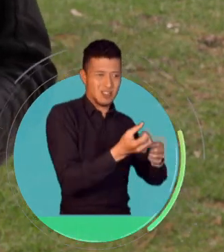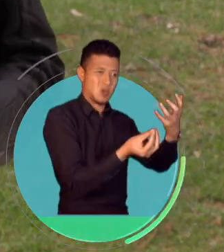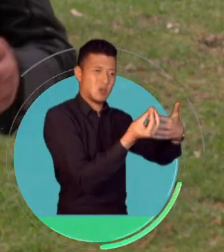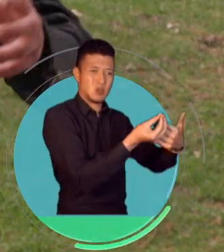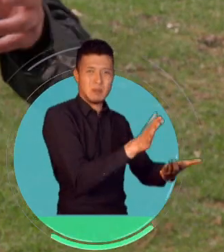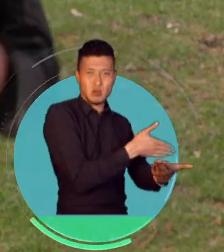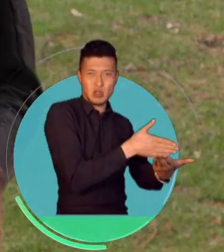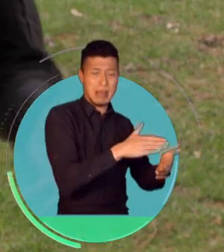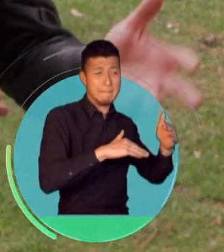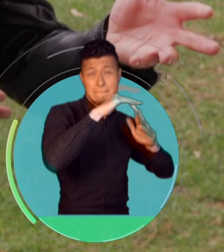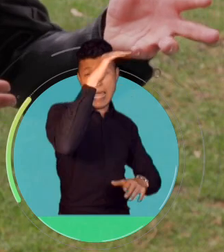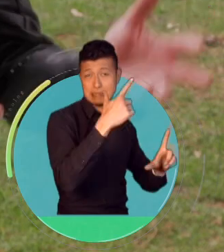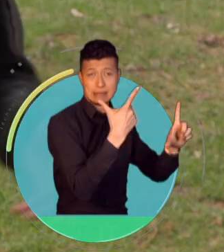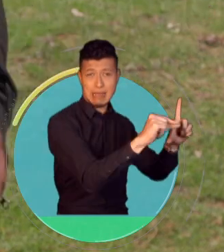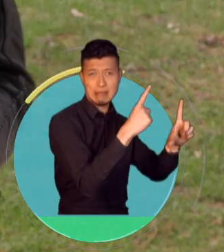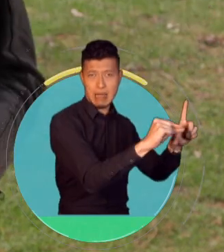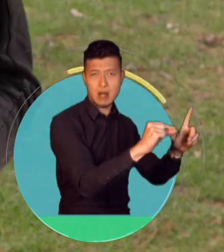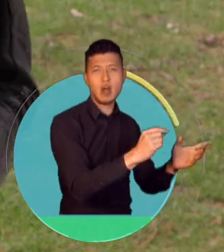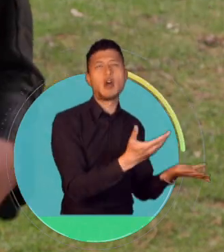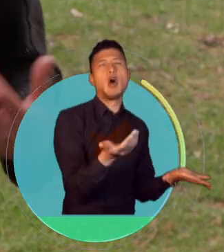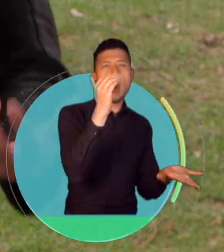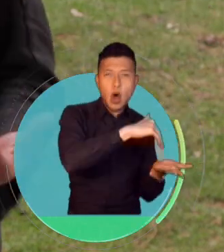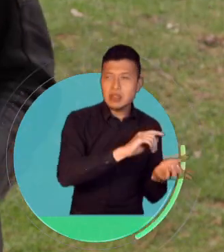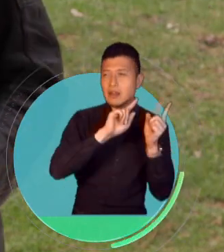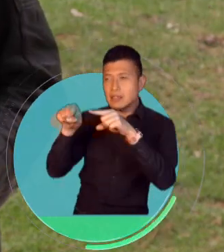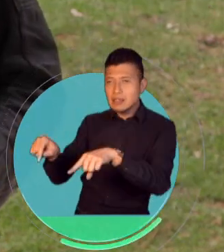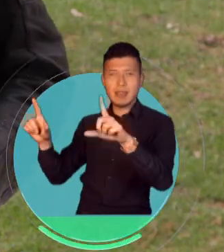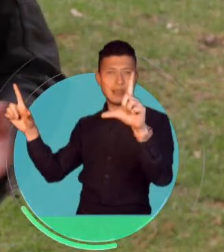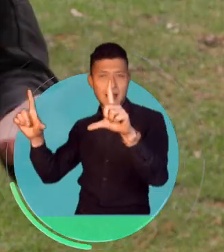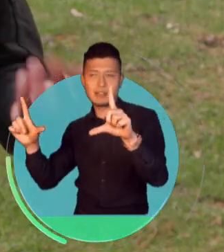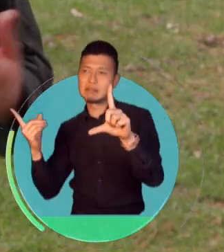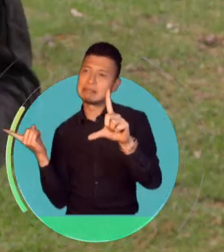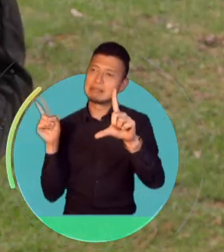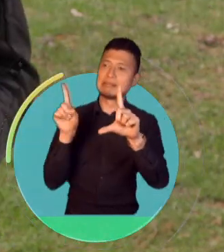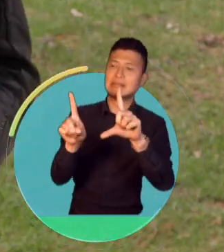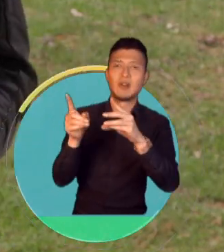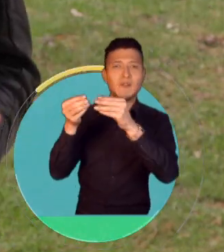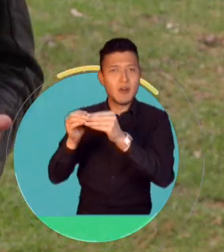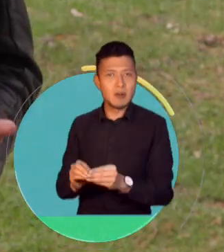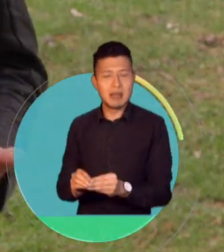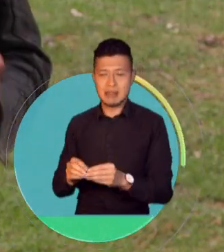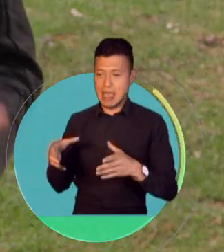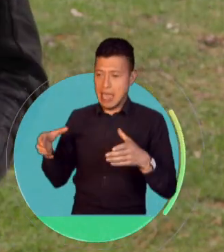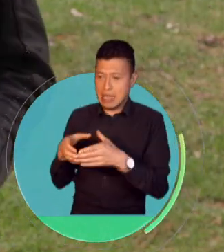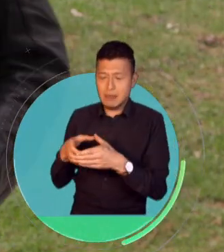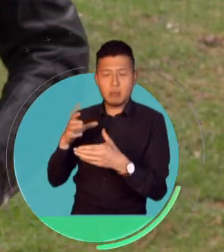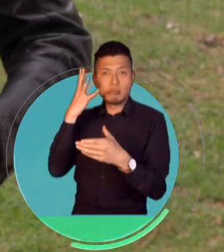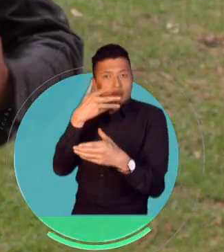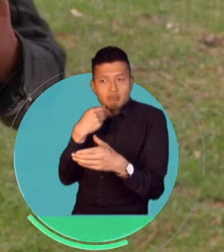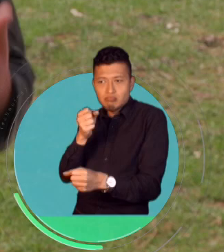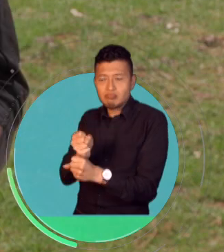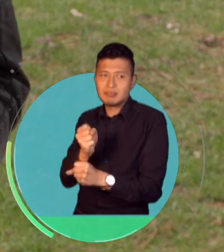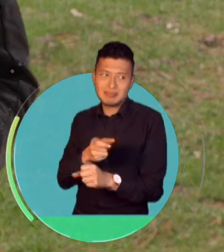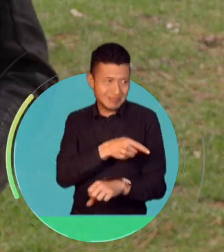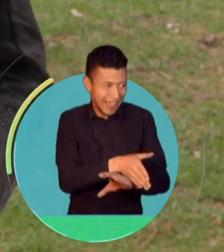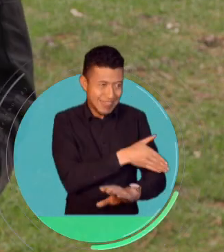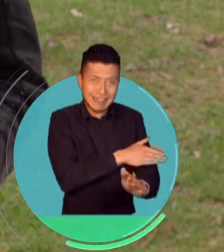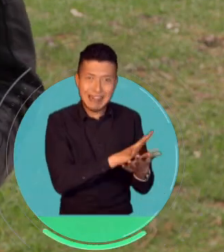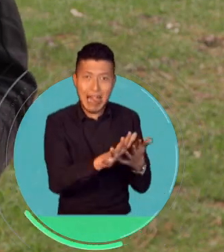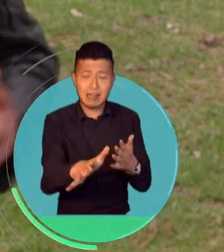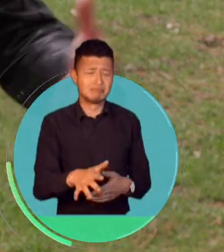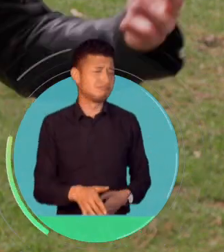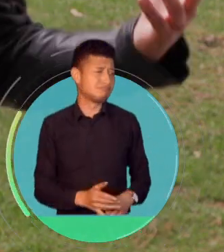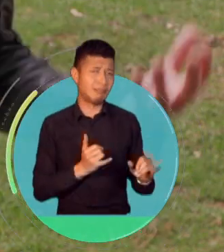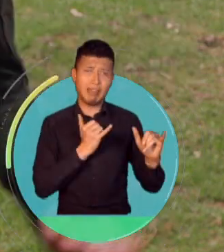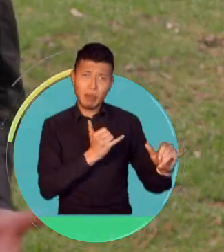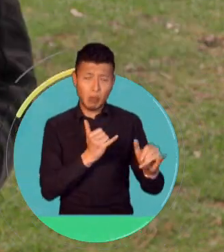en la industria de la música pero en otro campo mucho más digital entonces volver a la tele y poderlo hacer de esta manera con un equipo tan bonito como